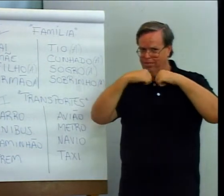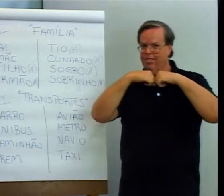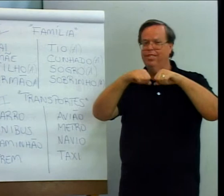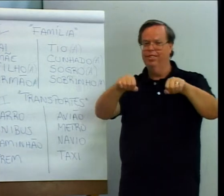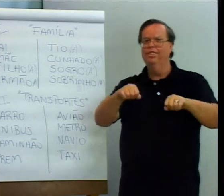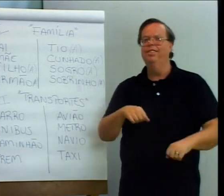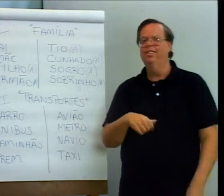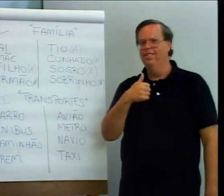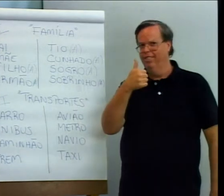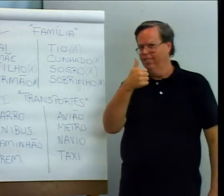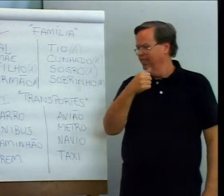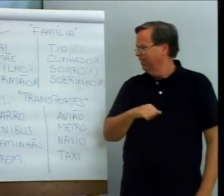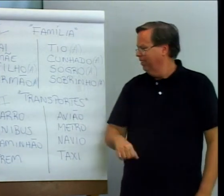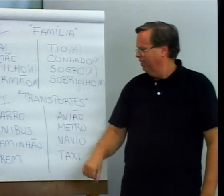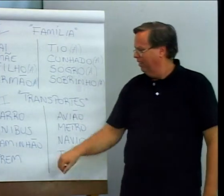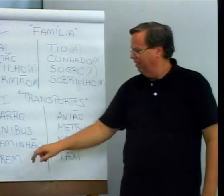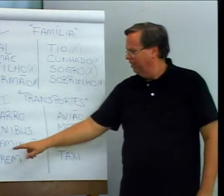ônibus. Ônibus.